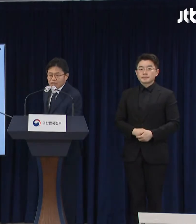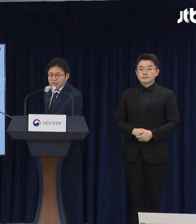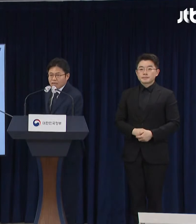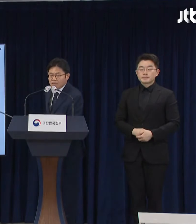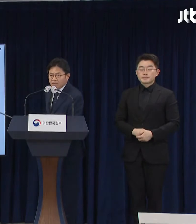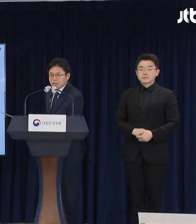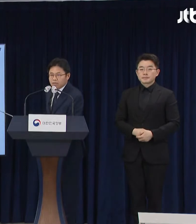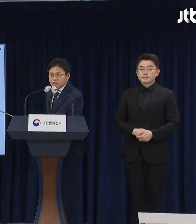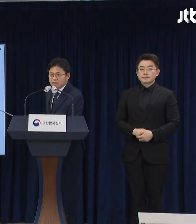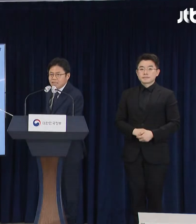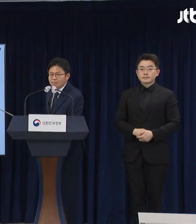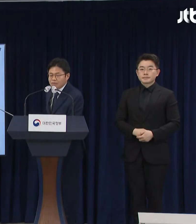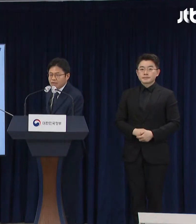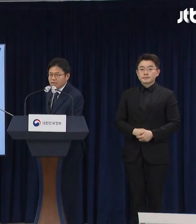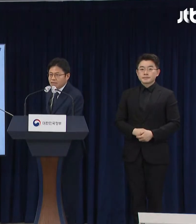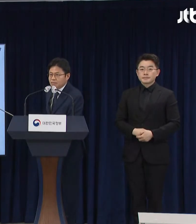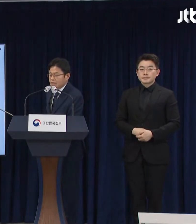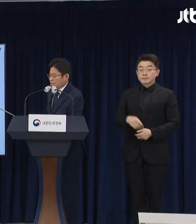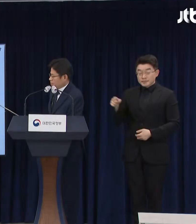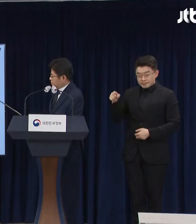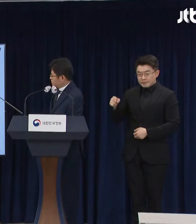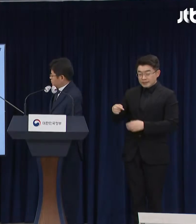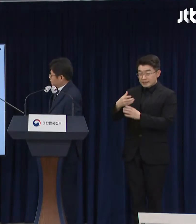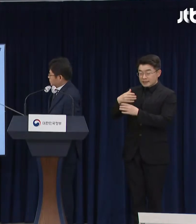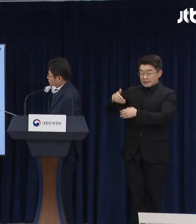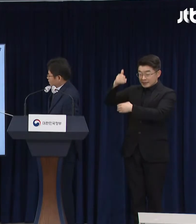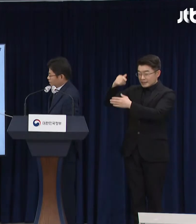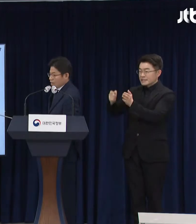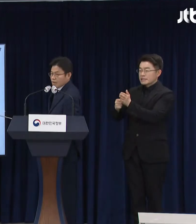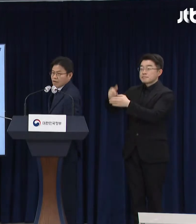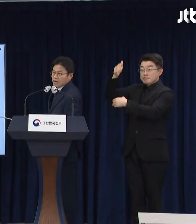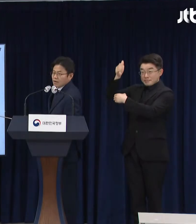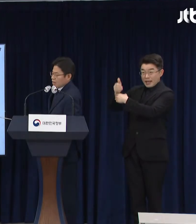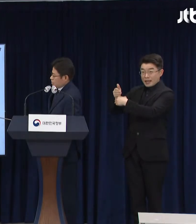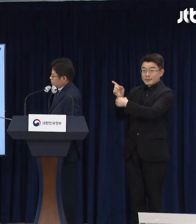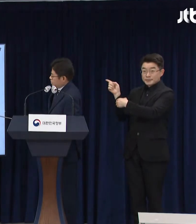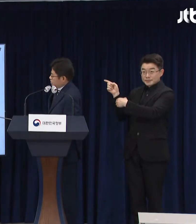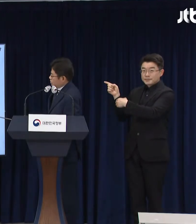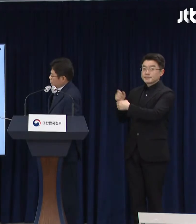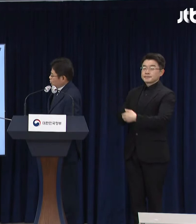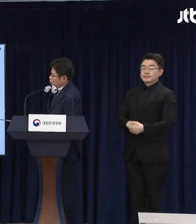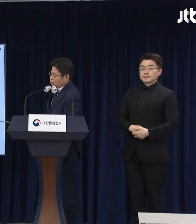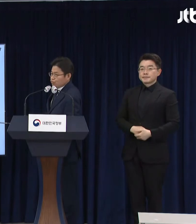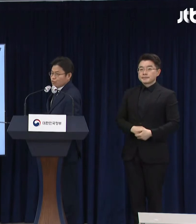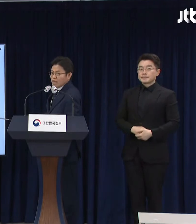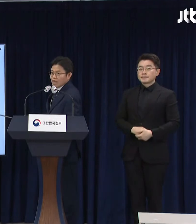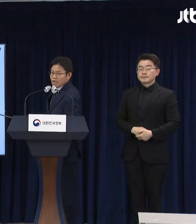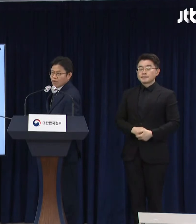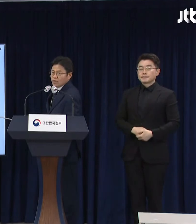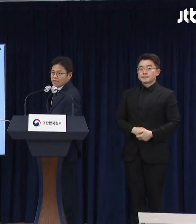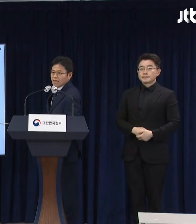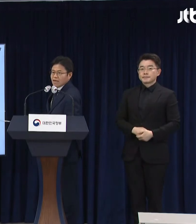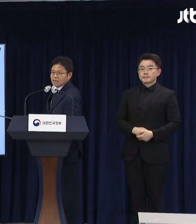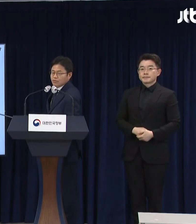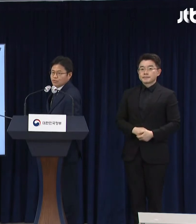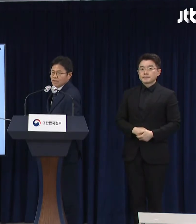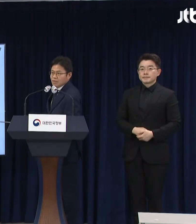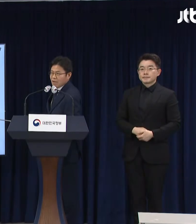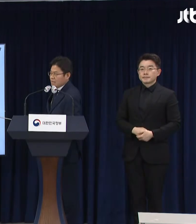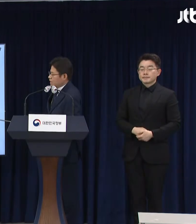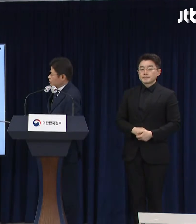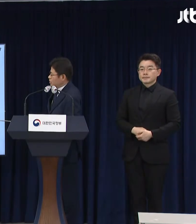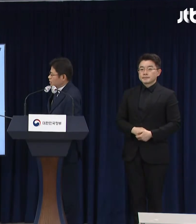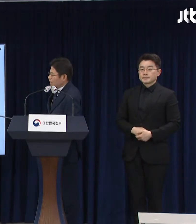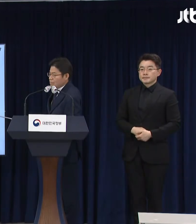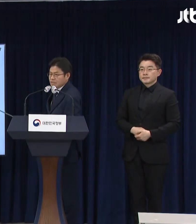이 부분이 차단 밸브가 되겠습니다. 요 두 개로 나타나는 이